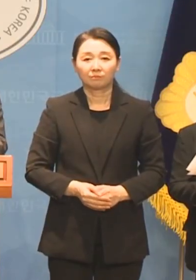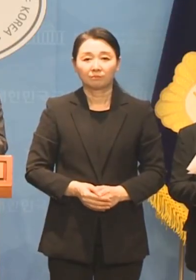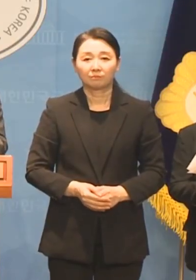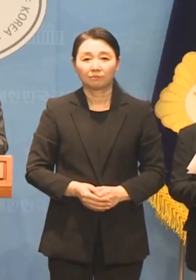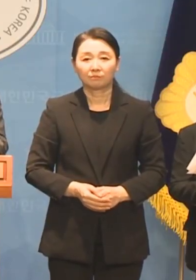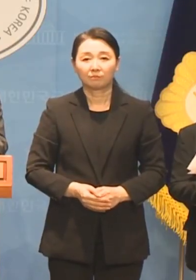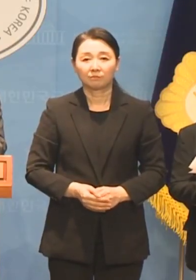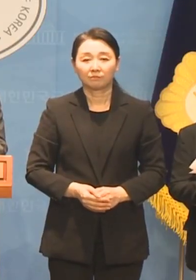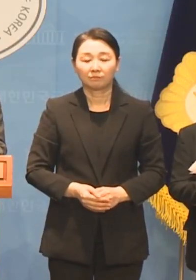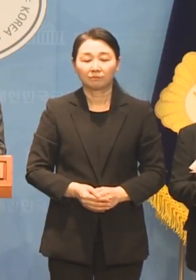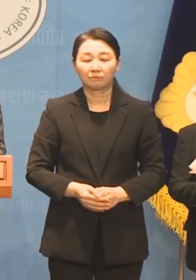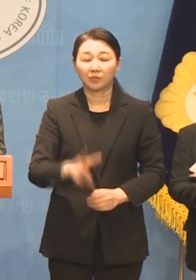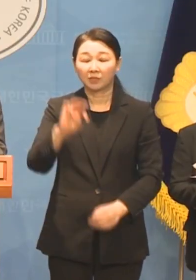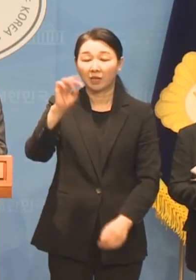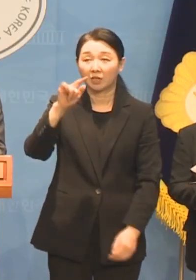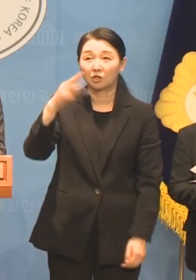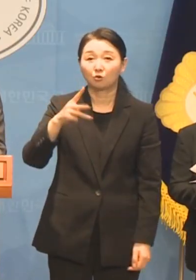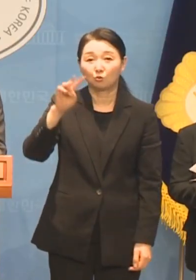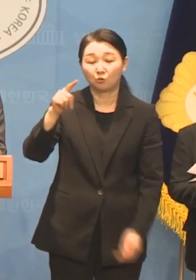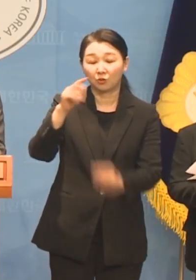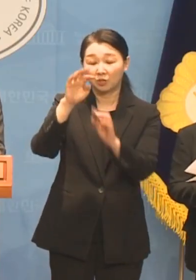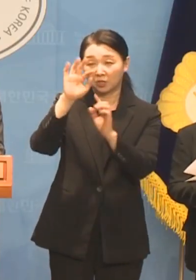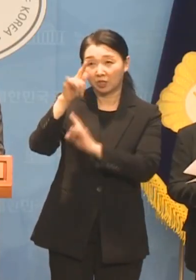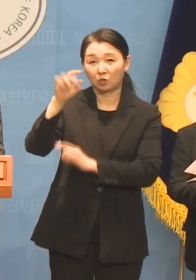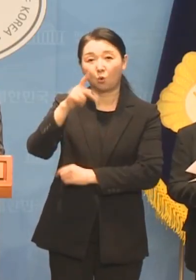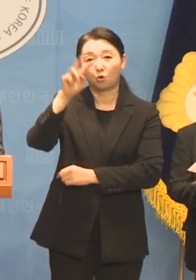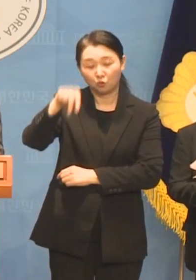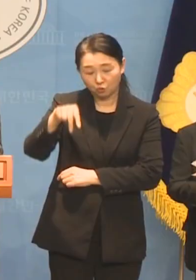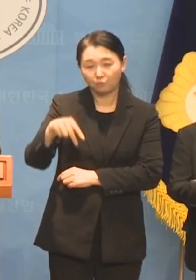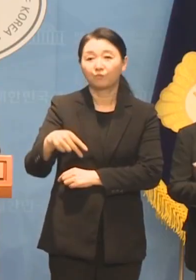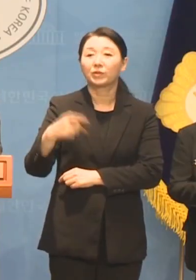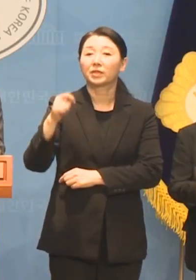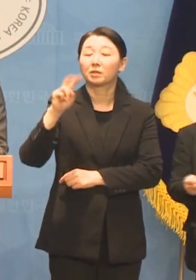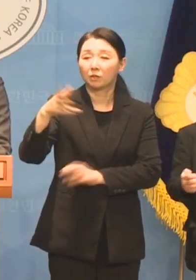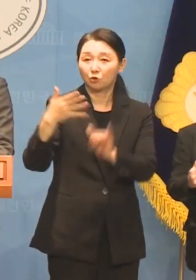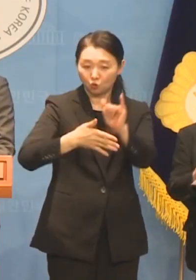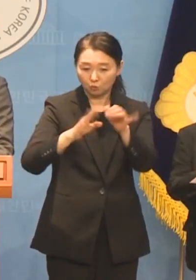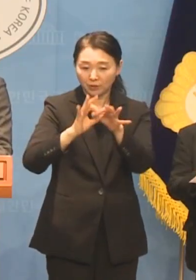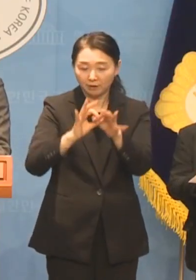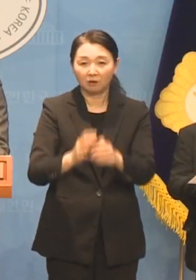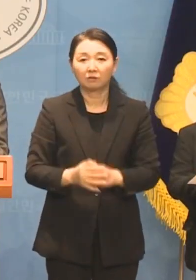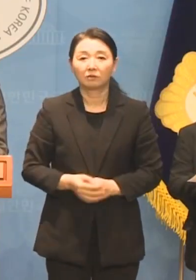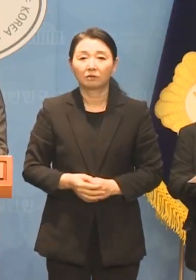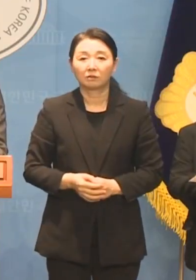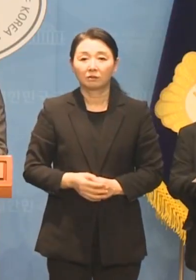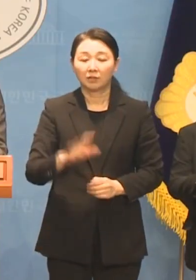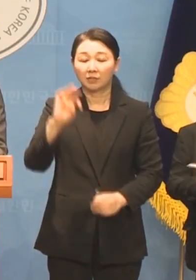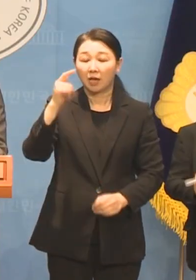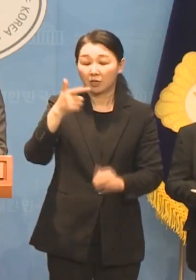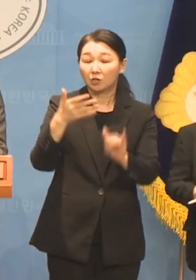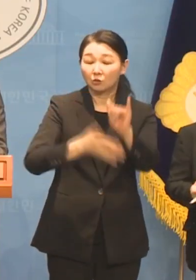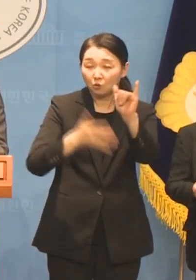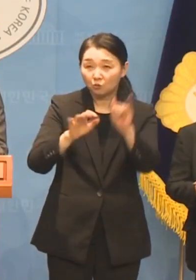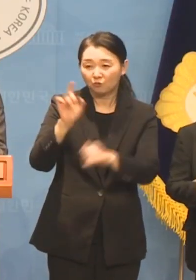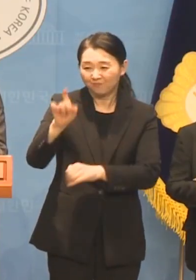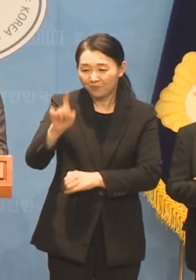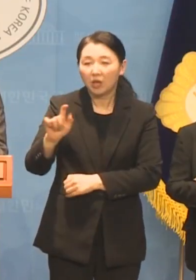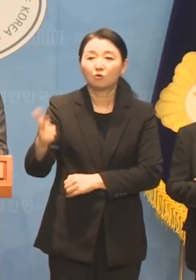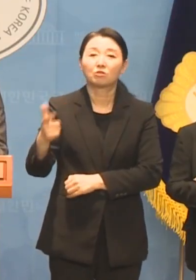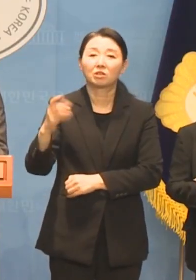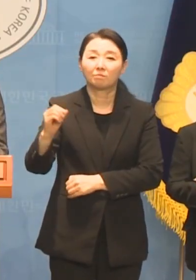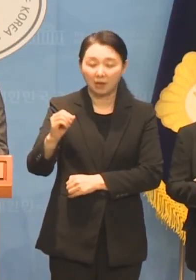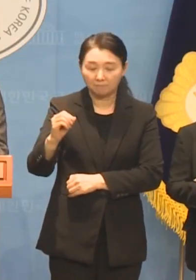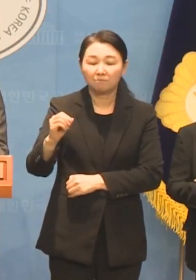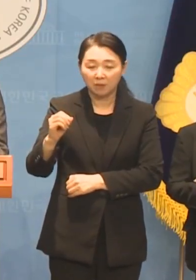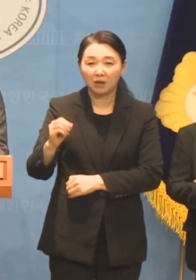다음 샤인투브, 이동규TV 등에 대한 유튜브 대응 보고입니다. 유튜브 채널 샤인투브는 구독자 60만을 보유한 중견